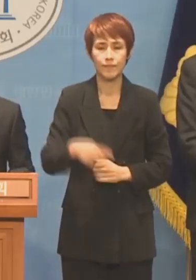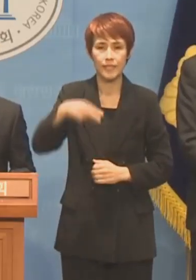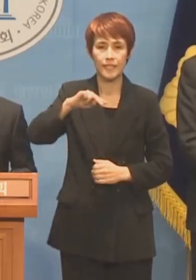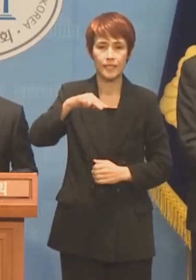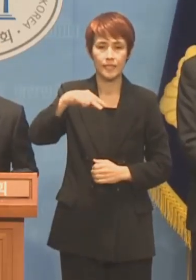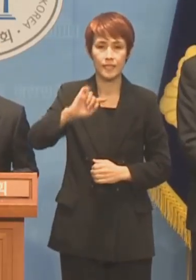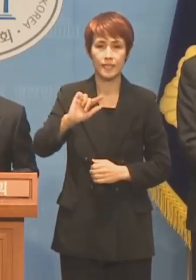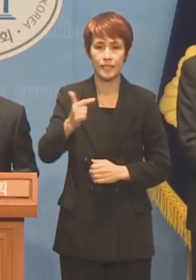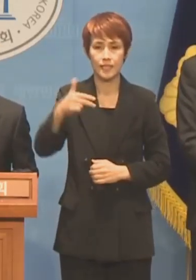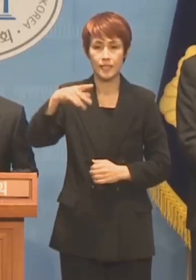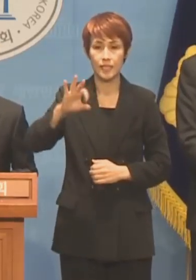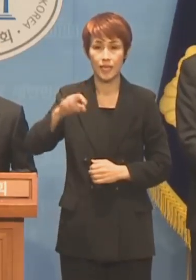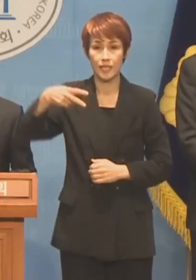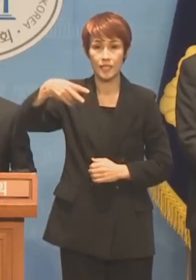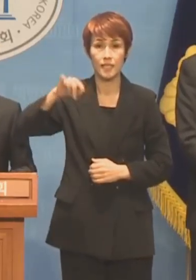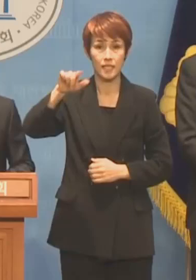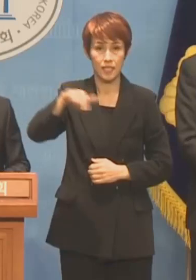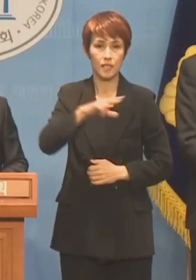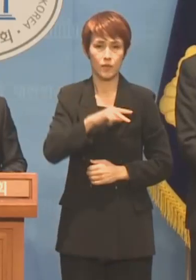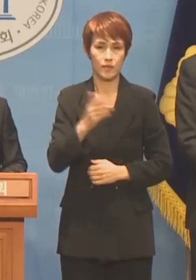신장식 의원님 오셨습니다.